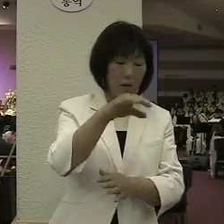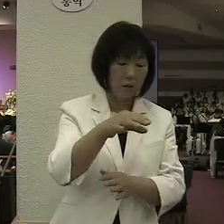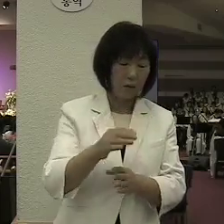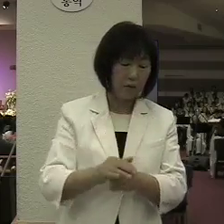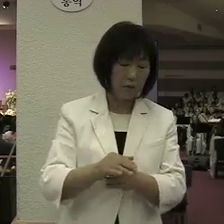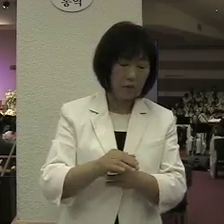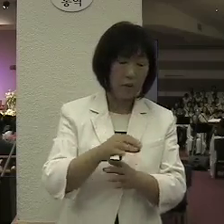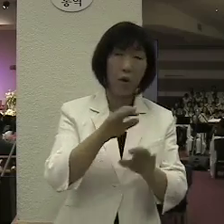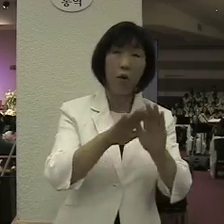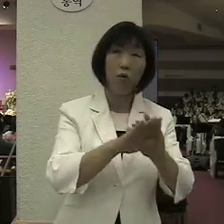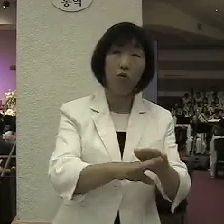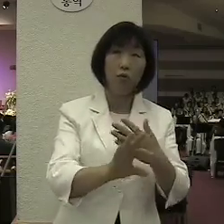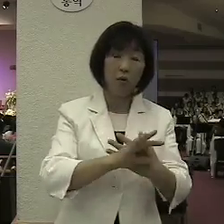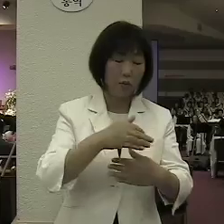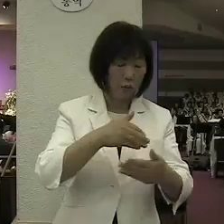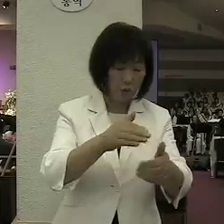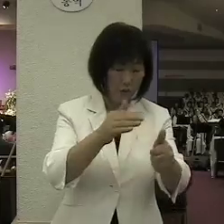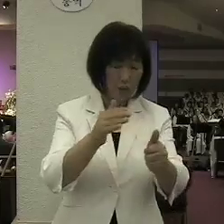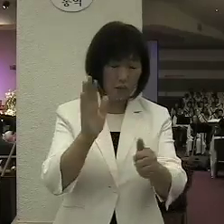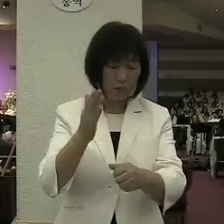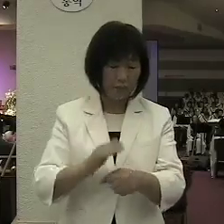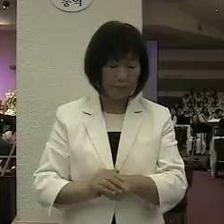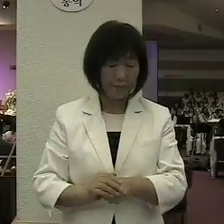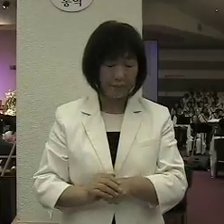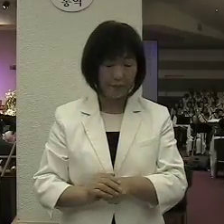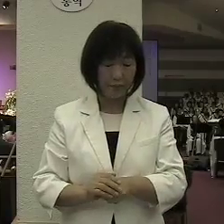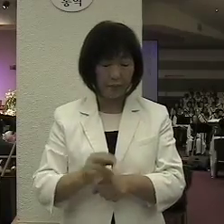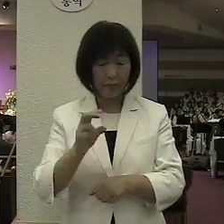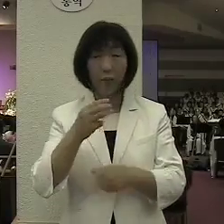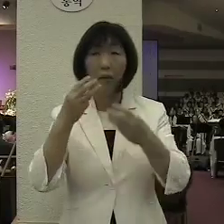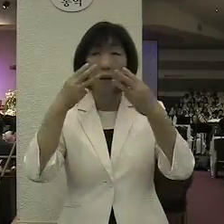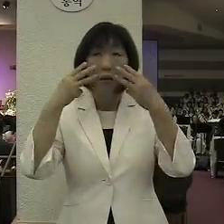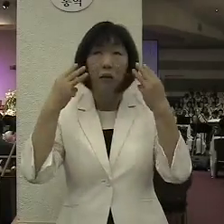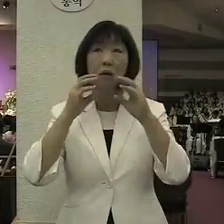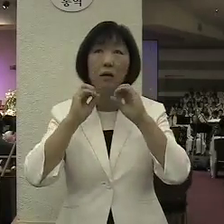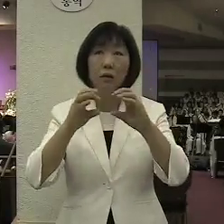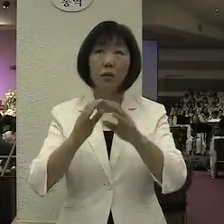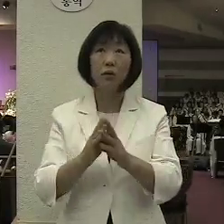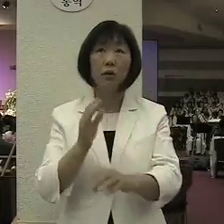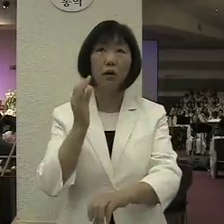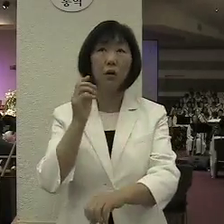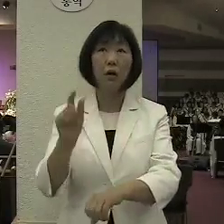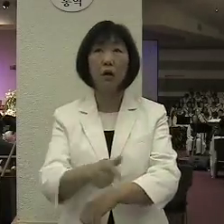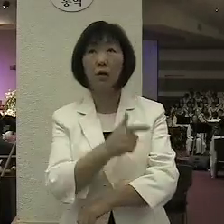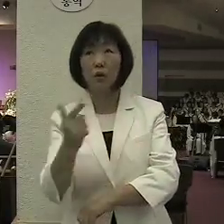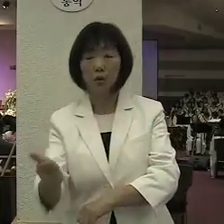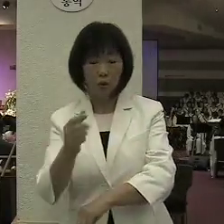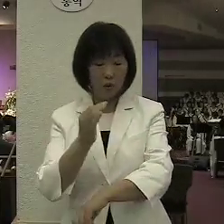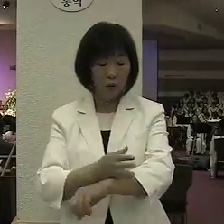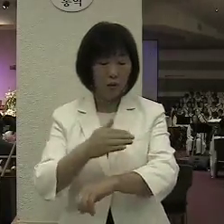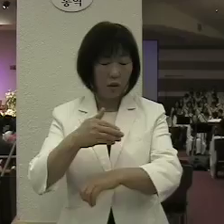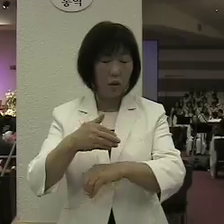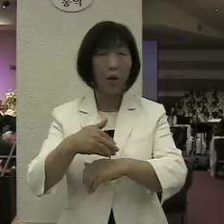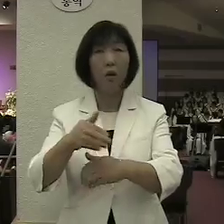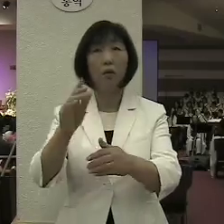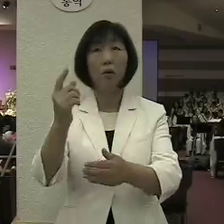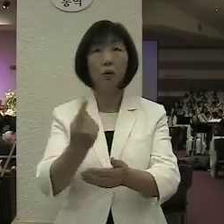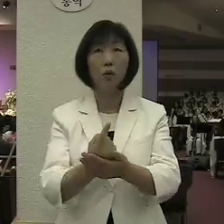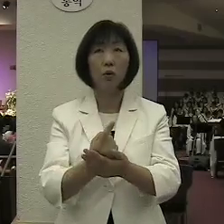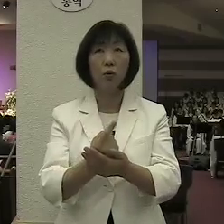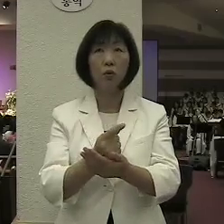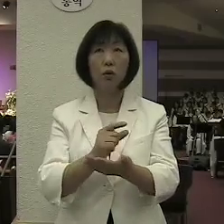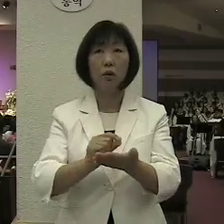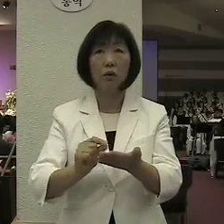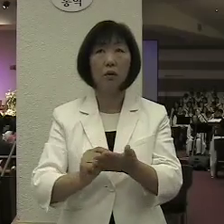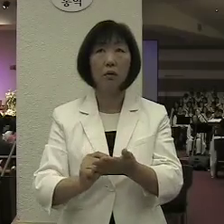되는데요. 한 번 더 연락하셔서 자녀 참여하실 수 있도록 해주시면 감사하겠습니다. 의료사회관에서 케어 사역 세미나